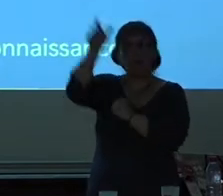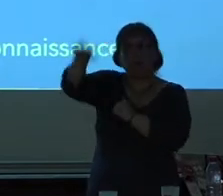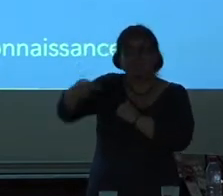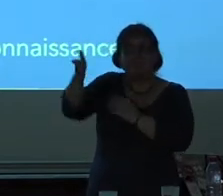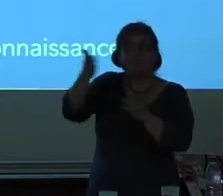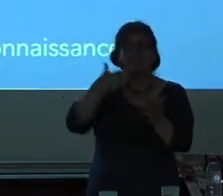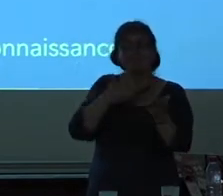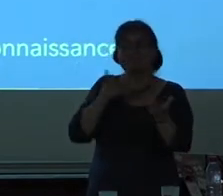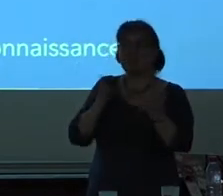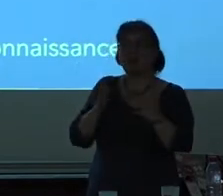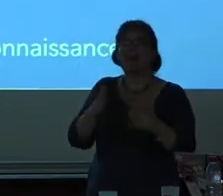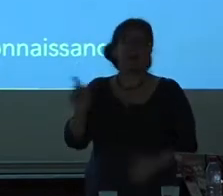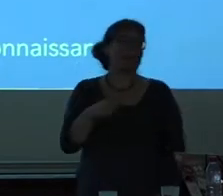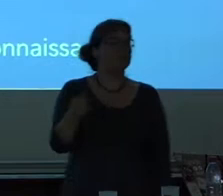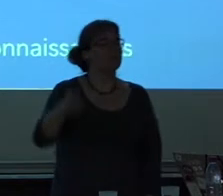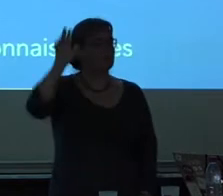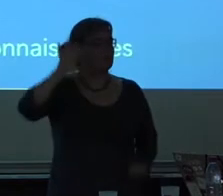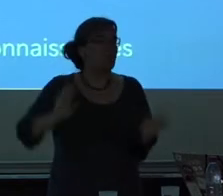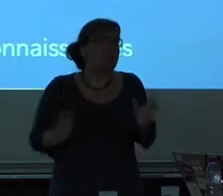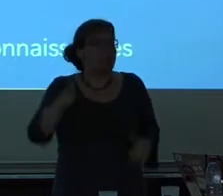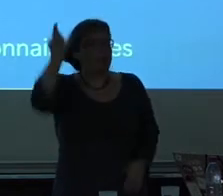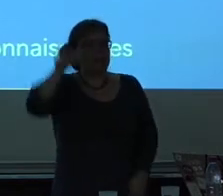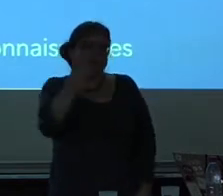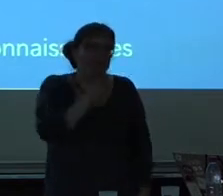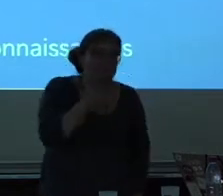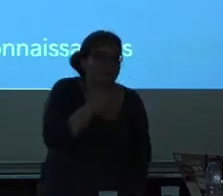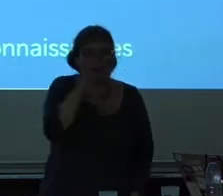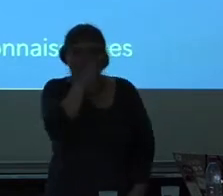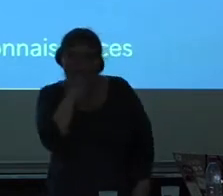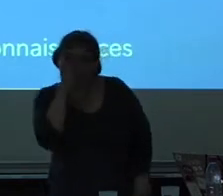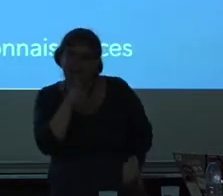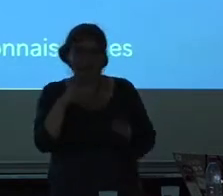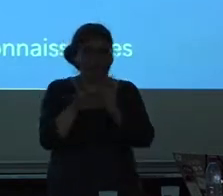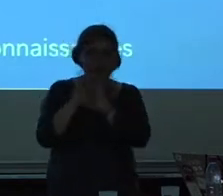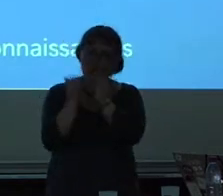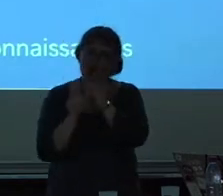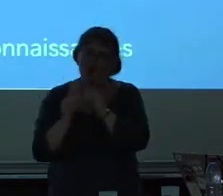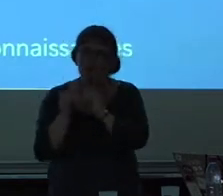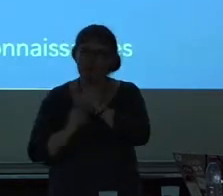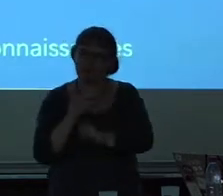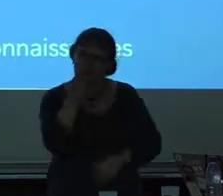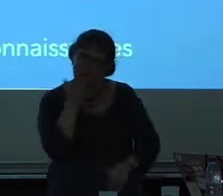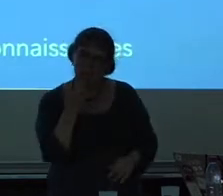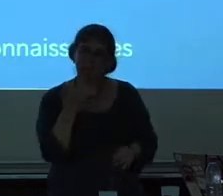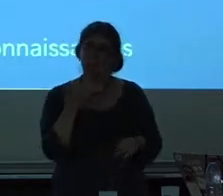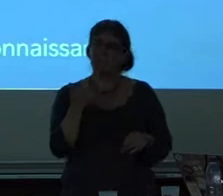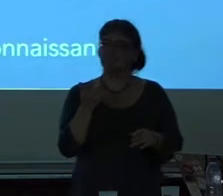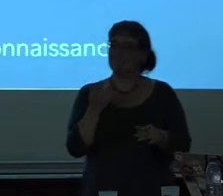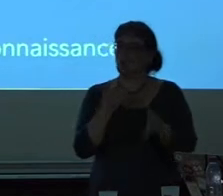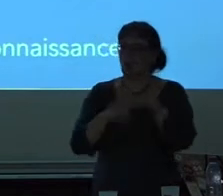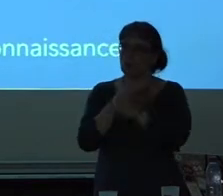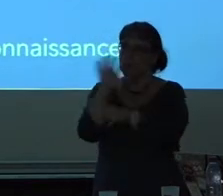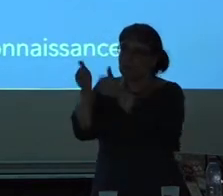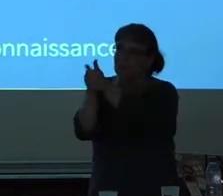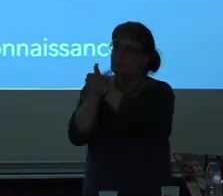part si la personne a beaucoup d'humour, est super sympa et en plus, c'est bien codé. C'est aussi parce qu'on va apprendre des choses avec la